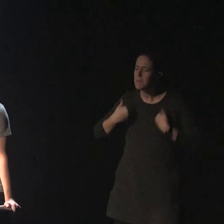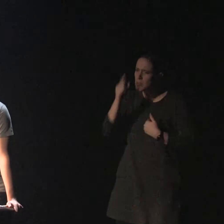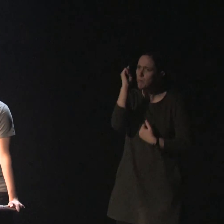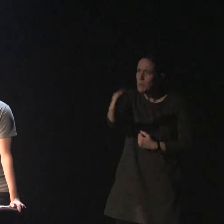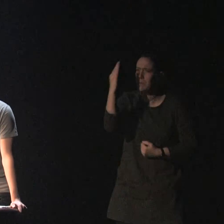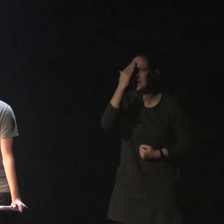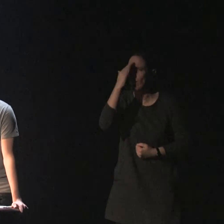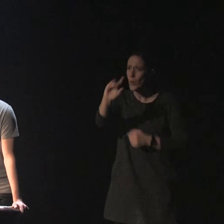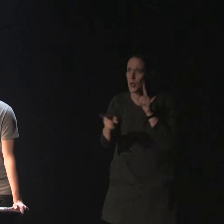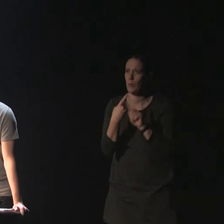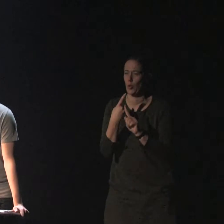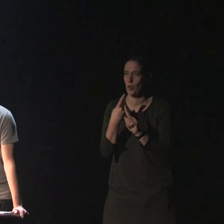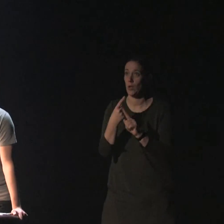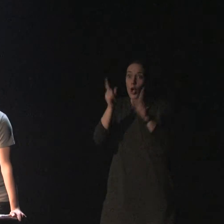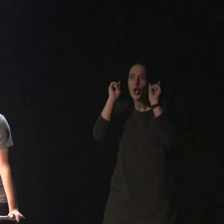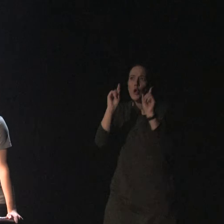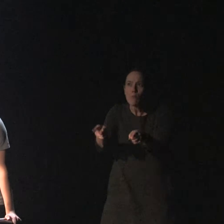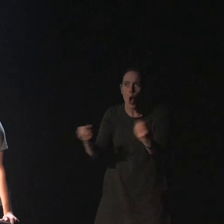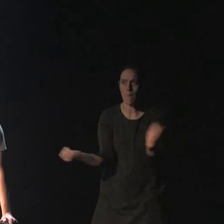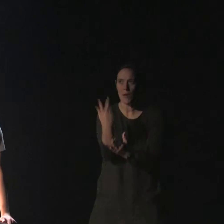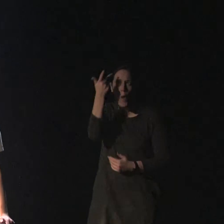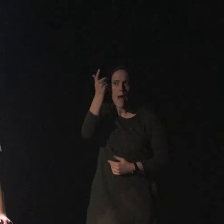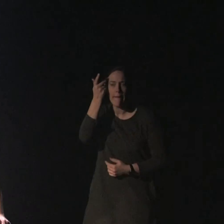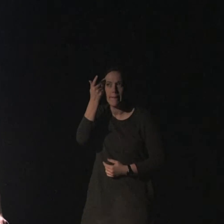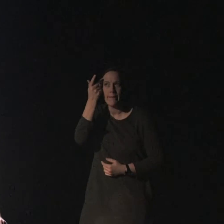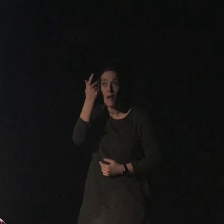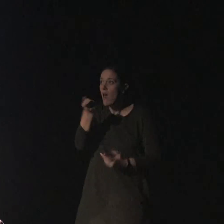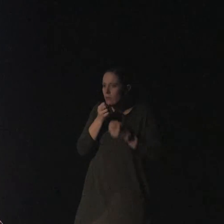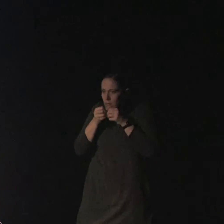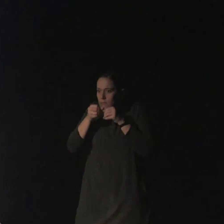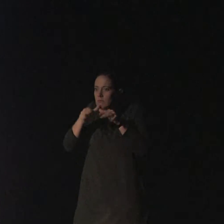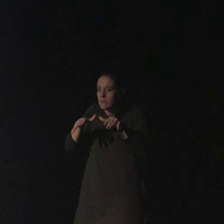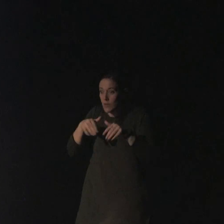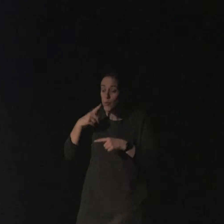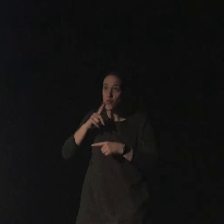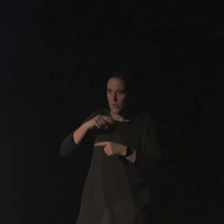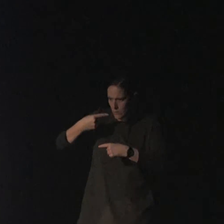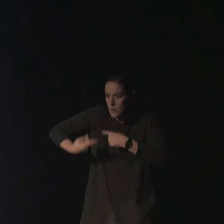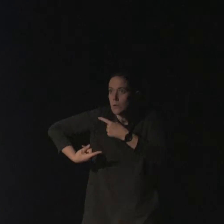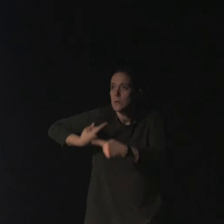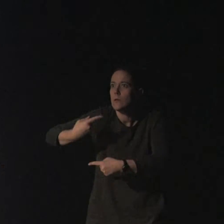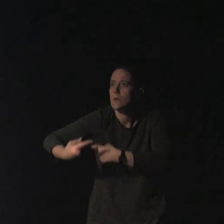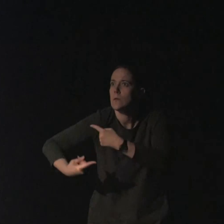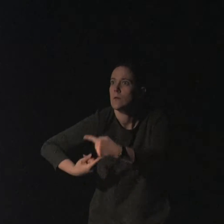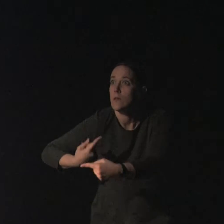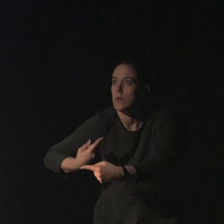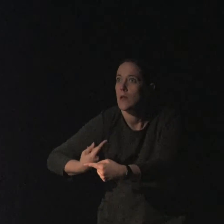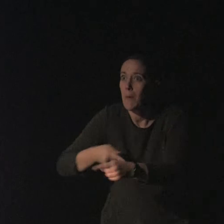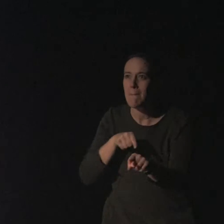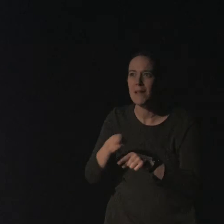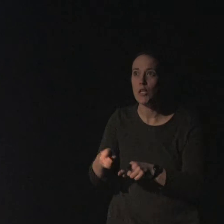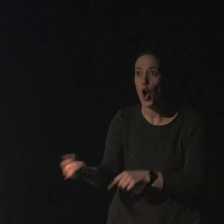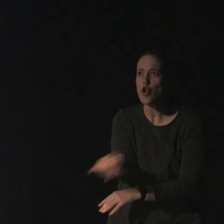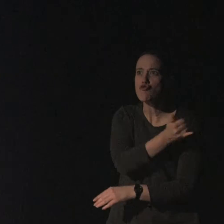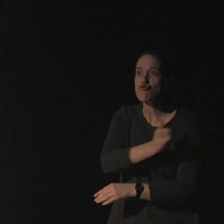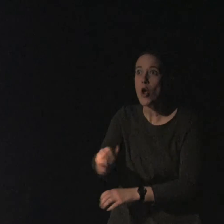wat er gebeurd is. Ze moeten het zich herinneren. En het doorvertellen aan diegenen die na hen komen. Zodat zoiets nooit